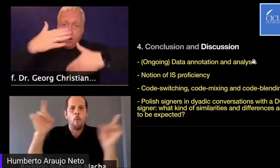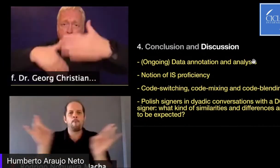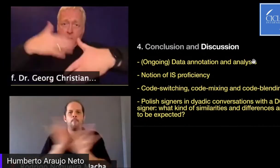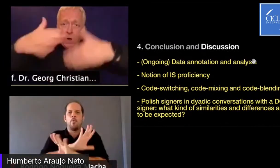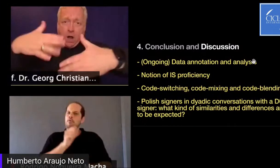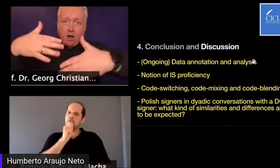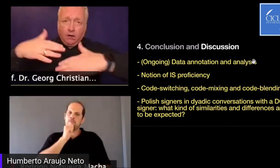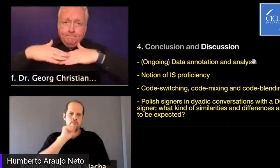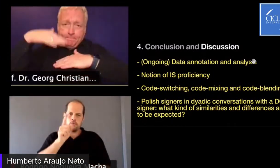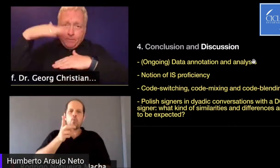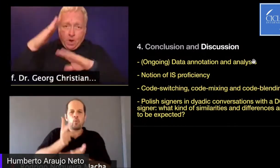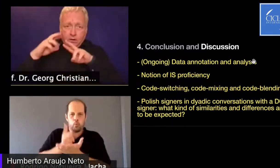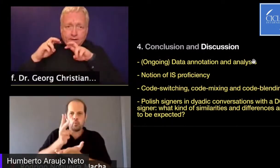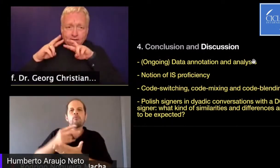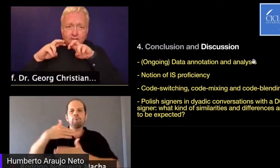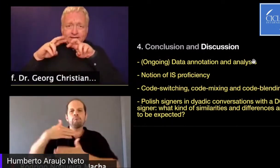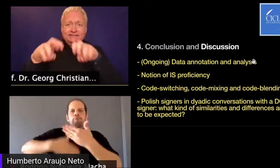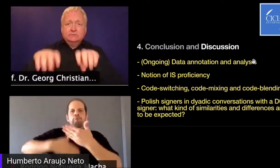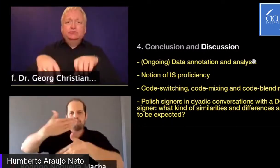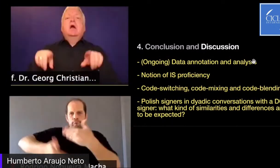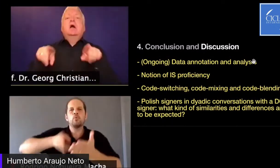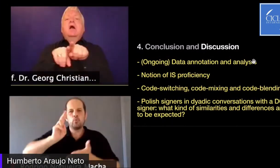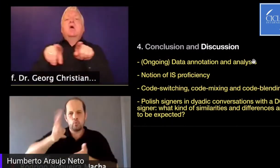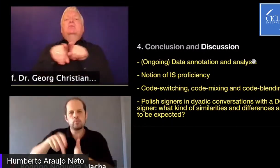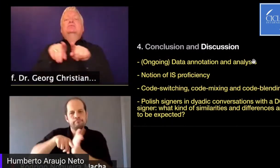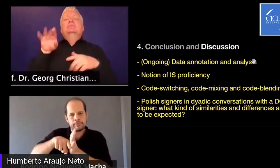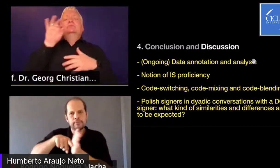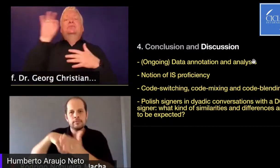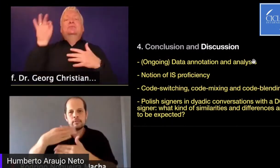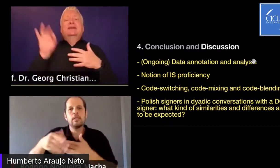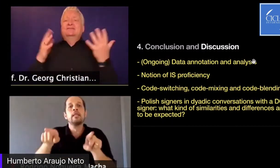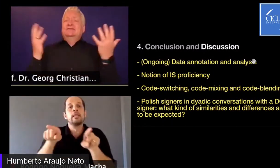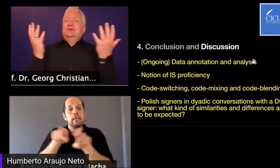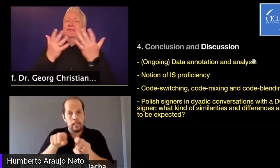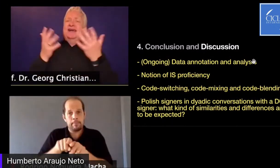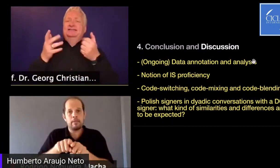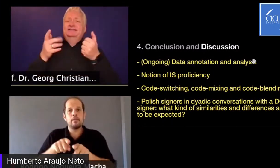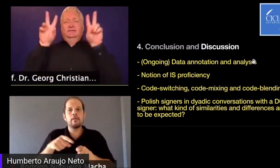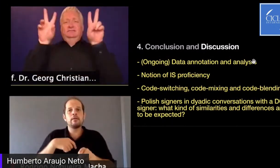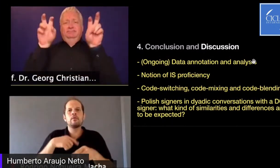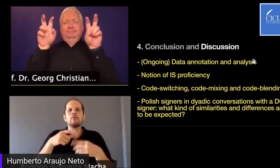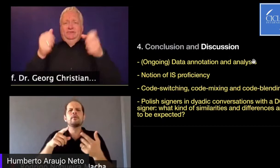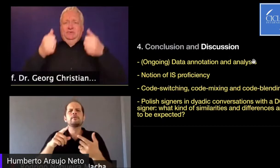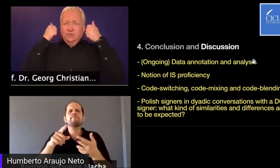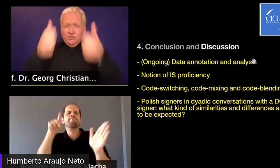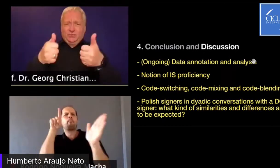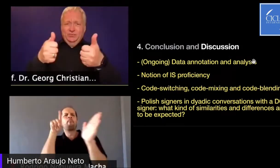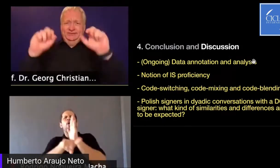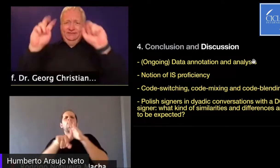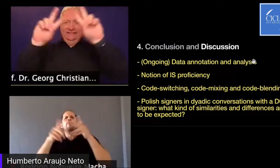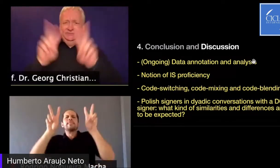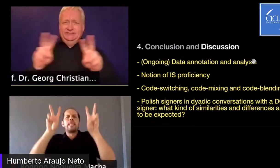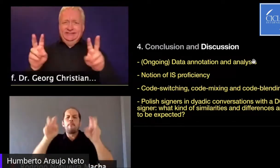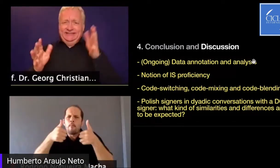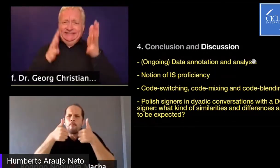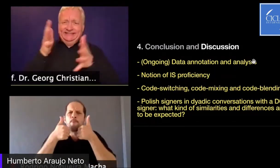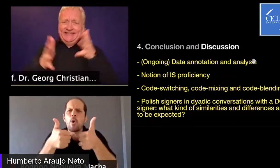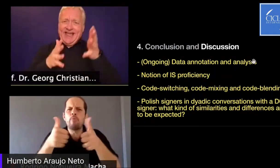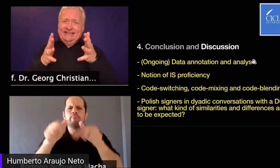E aí eu queria dizer para vocês, mais uma vez, que esse estudo não está finalizado, ele segue em andamento.